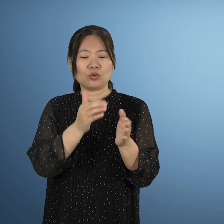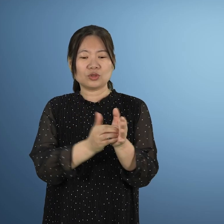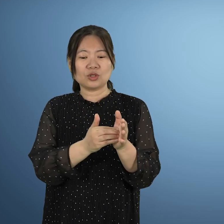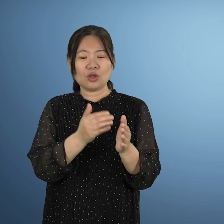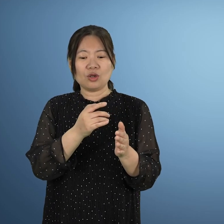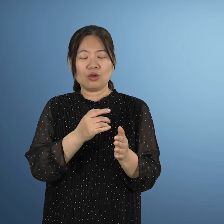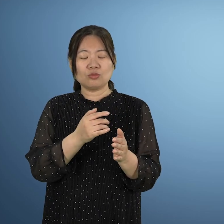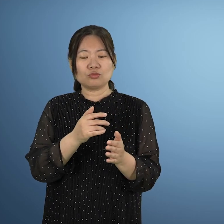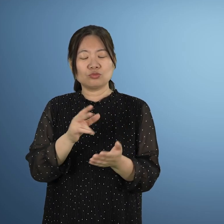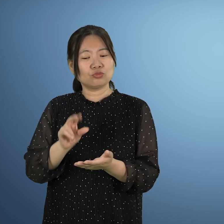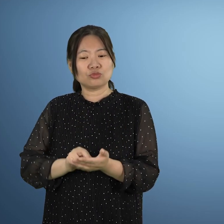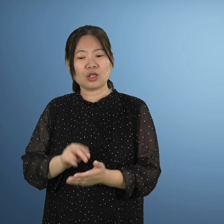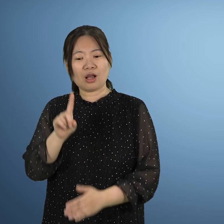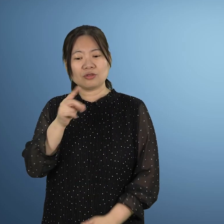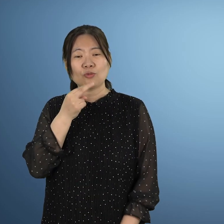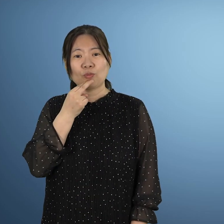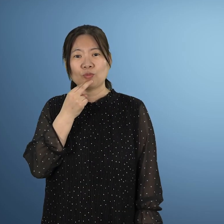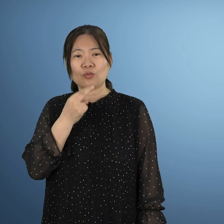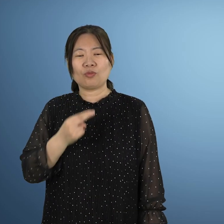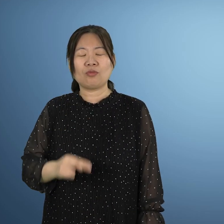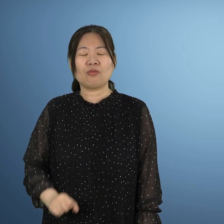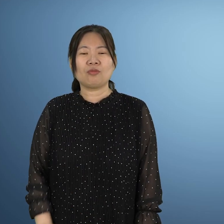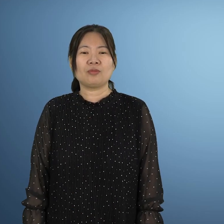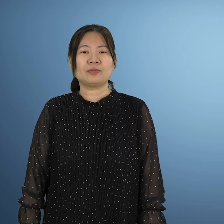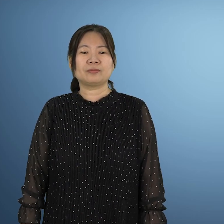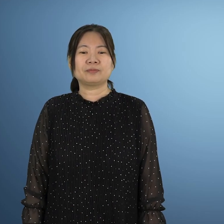뭐 문제 있어요?